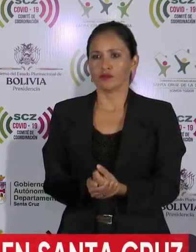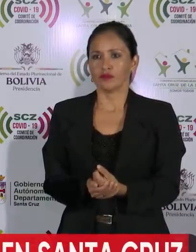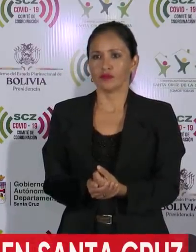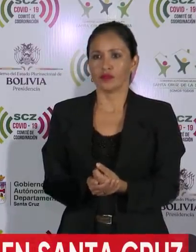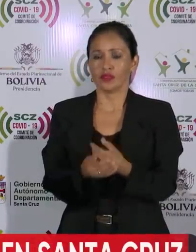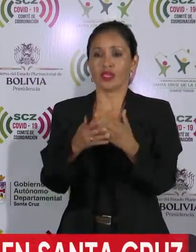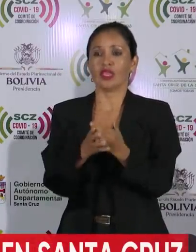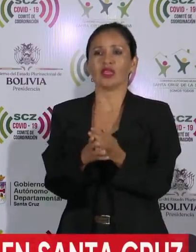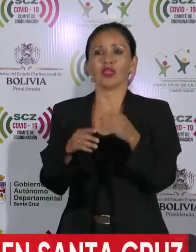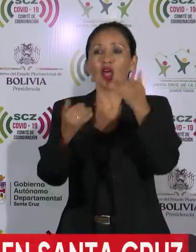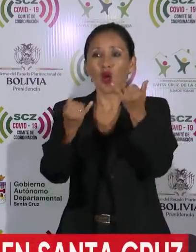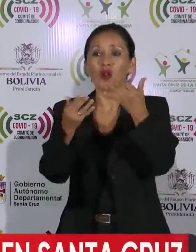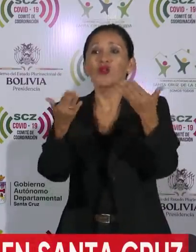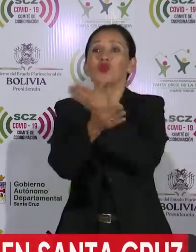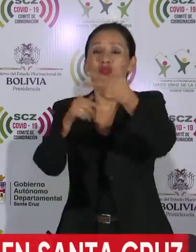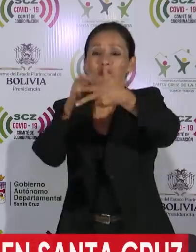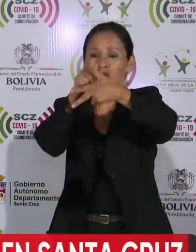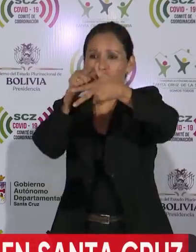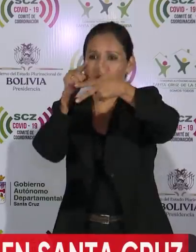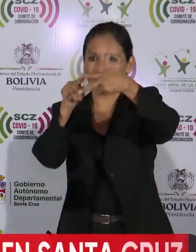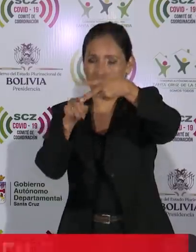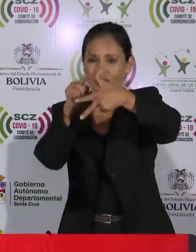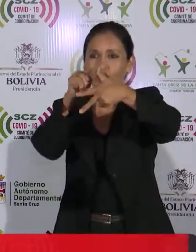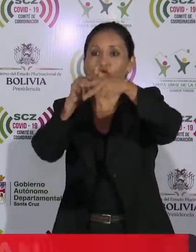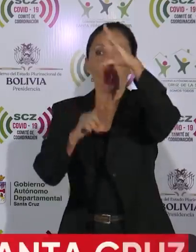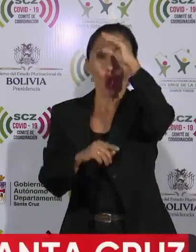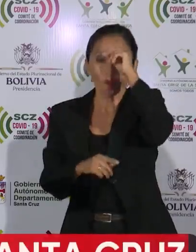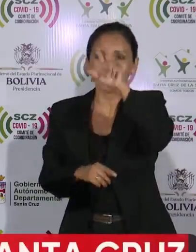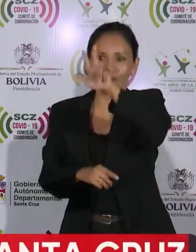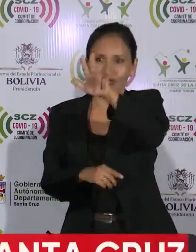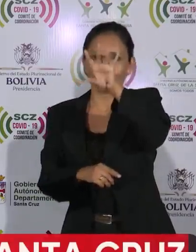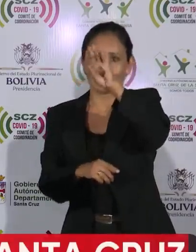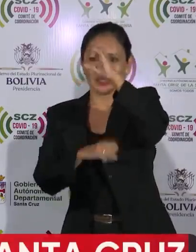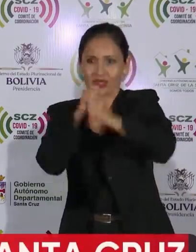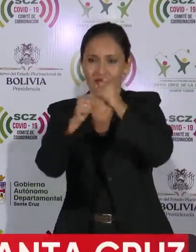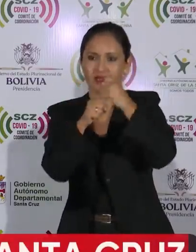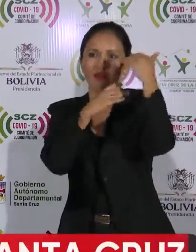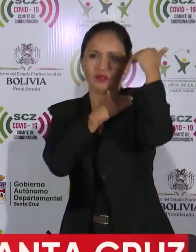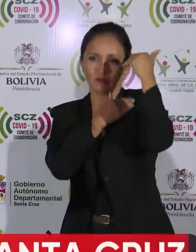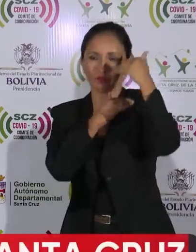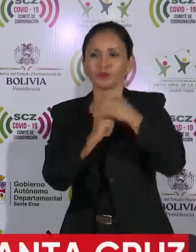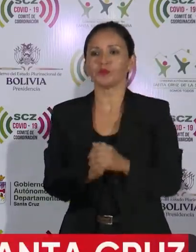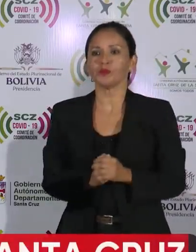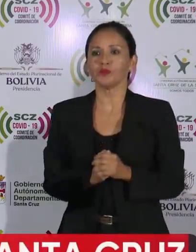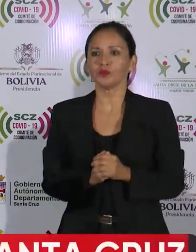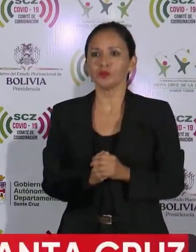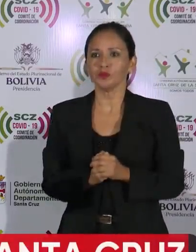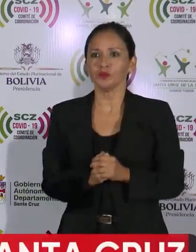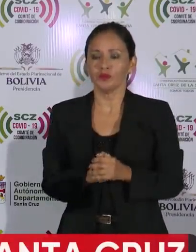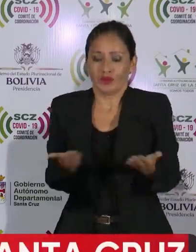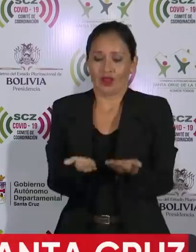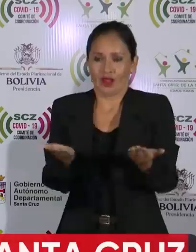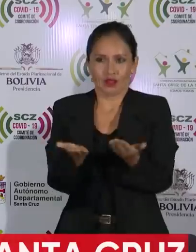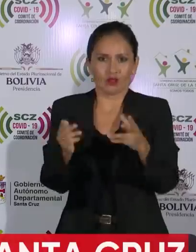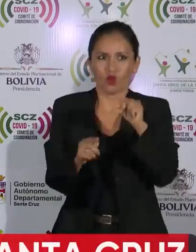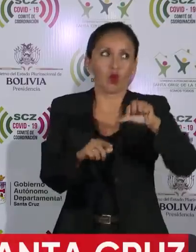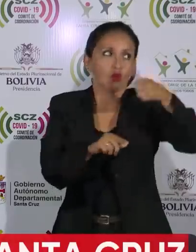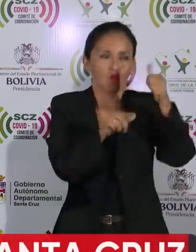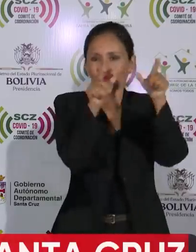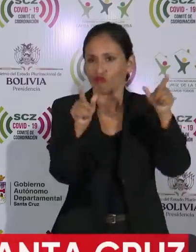El caso 131 es un varón de 37 años de Santa Cruz, local, no es